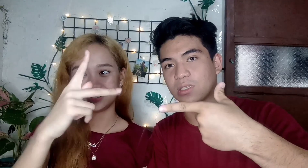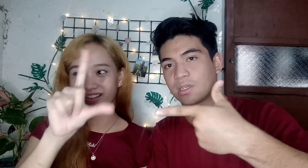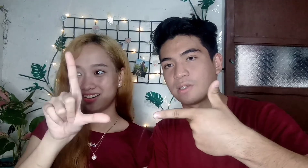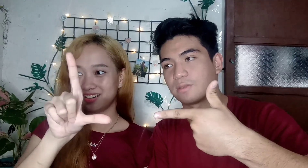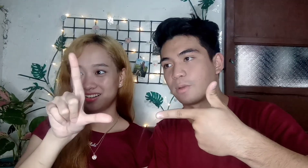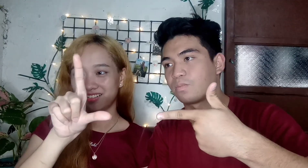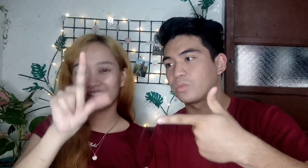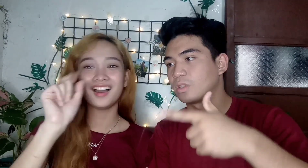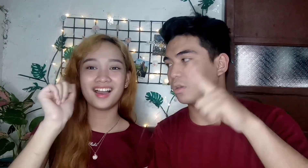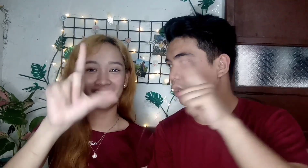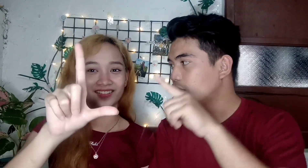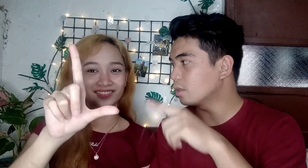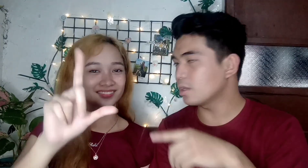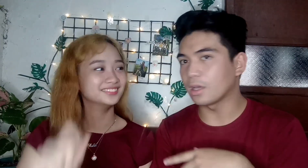ganyan, guys. No? L na nga.